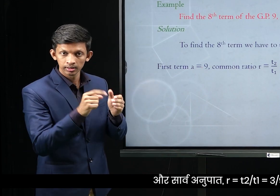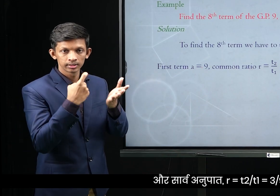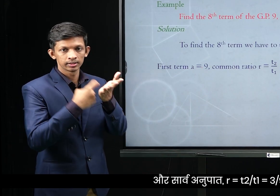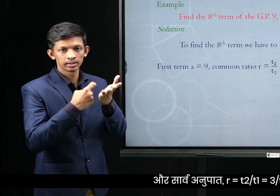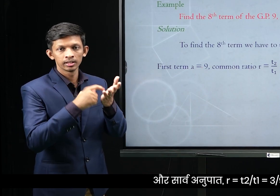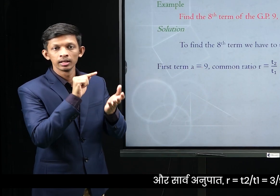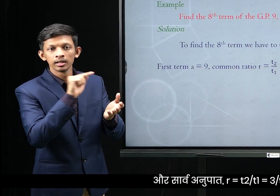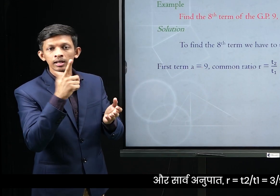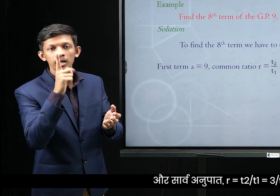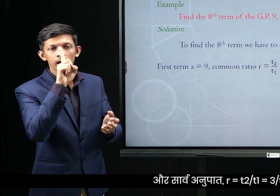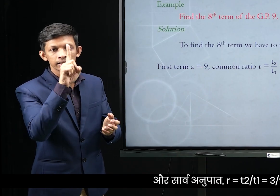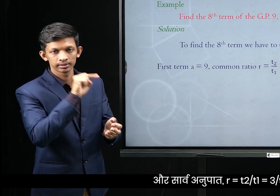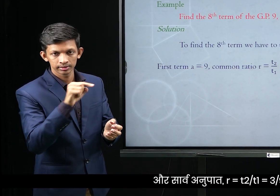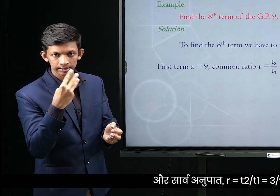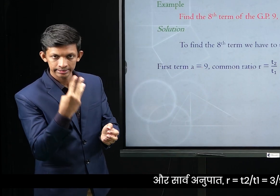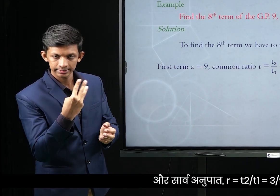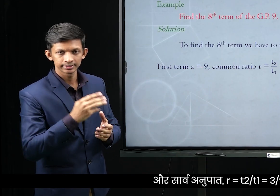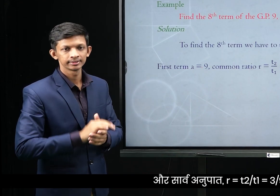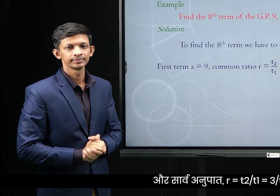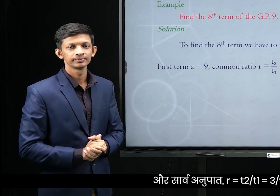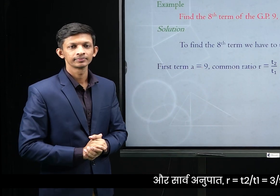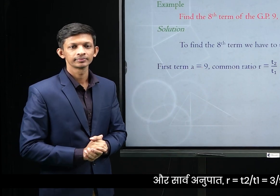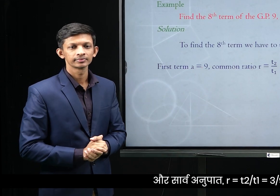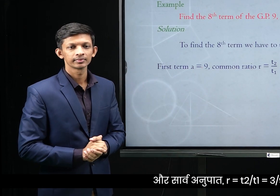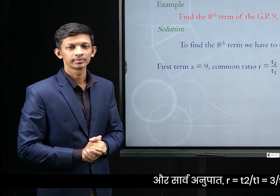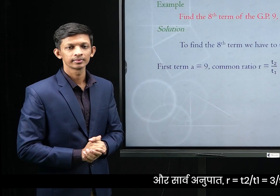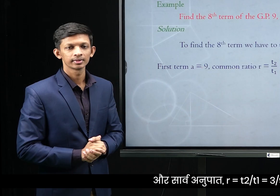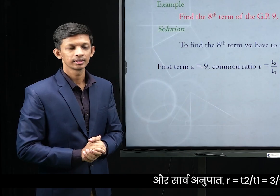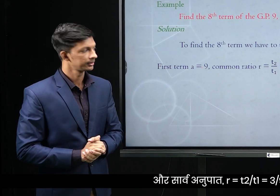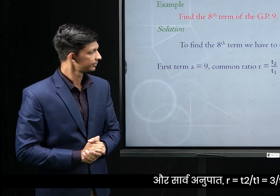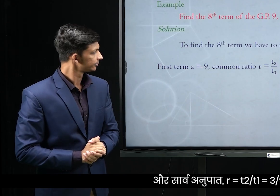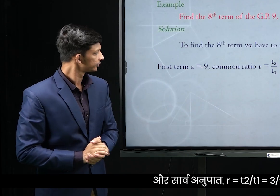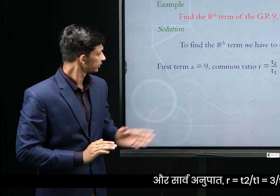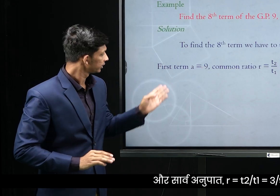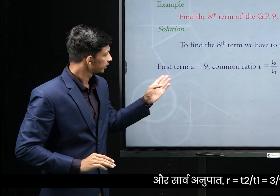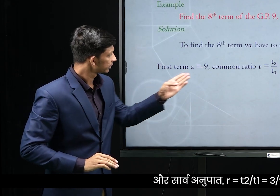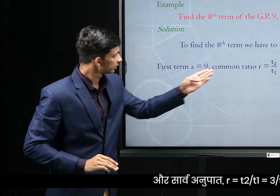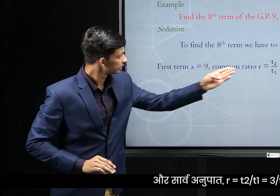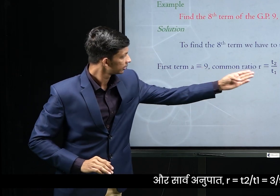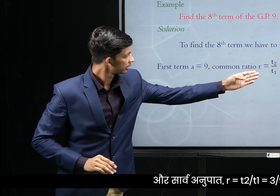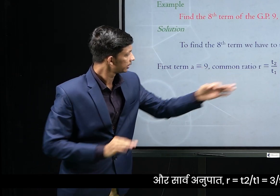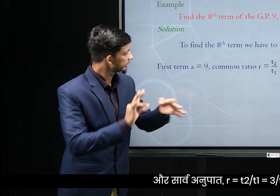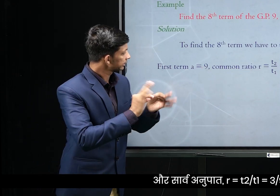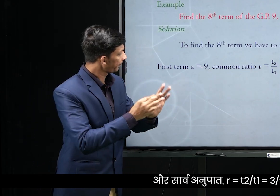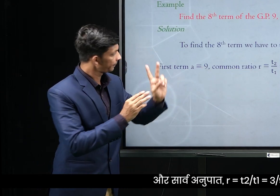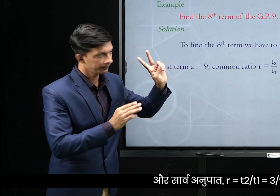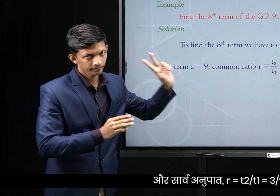और सार्वनुपात R इक्वल्स T2/T1 इक्वल्स 3/9 इक्वल्स 1/3।